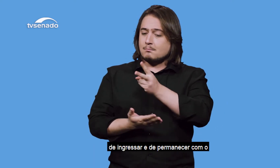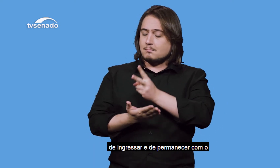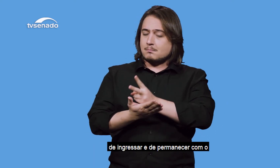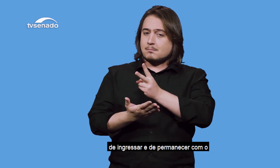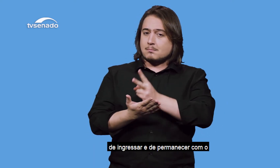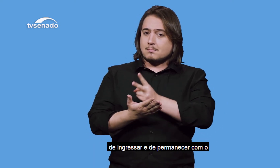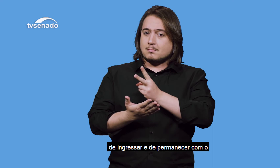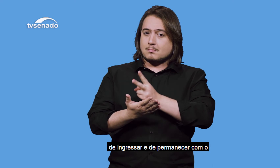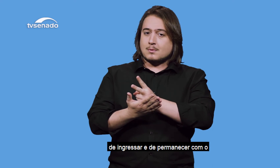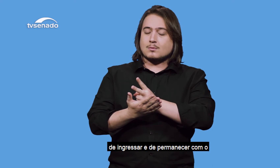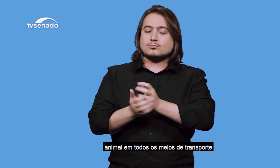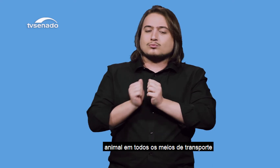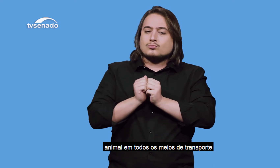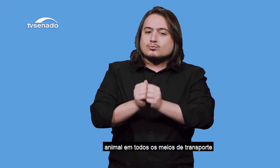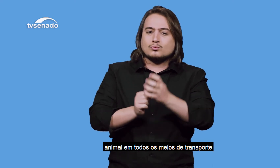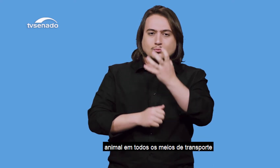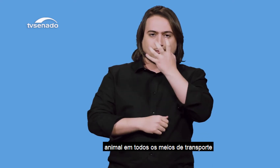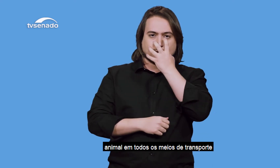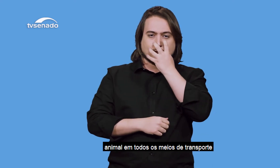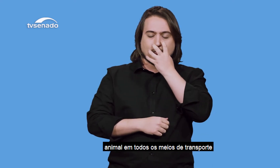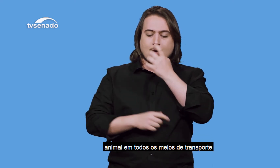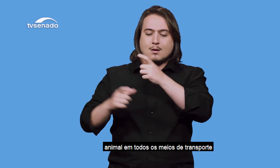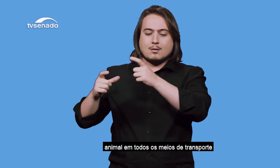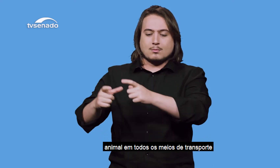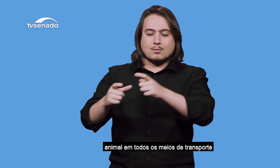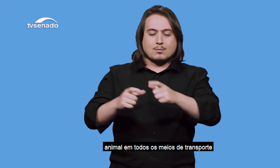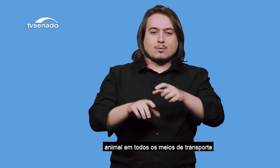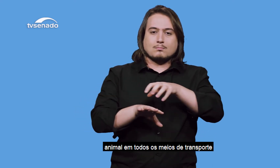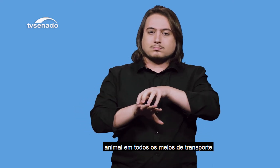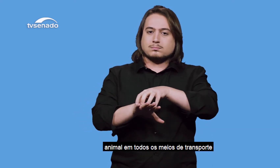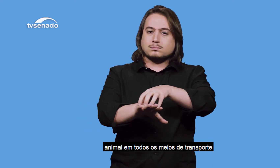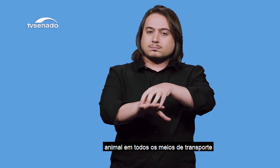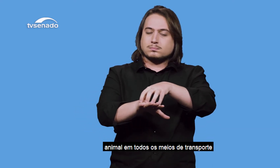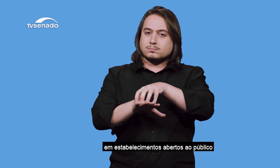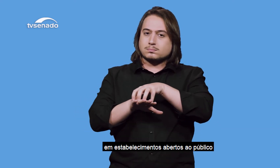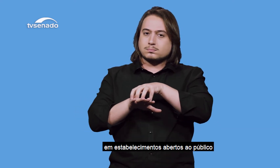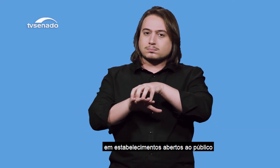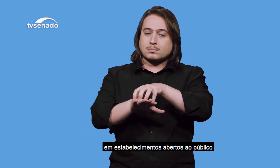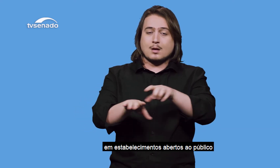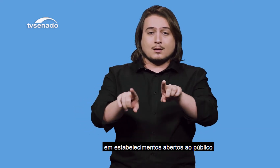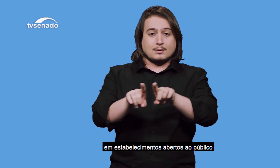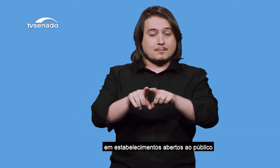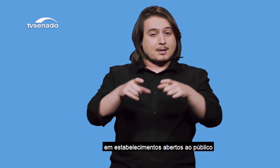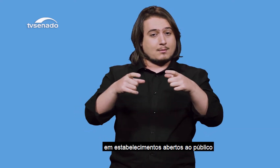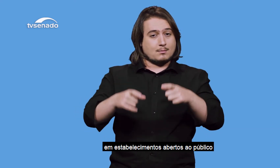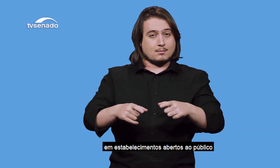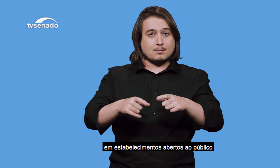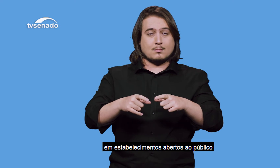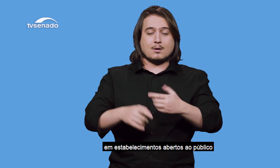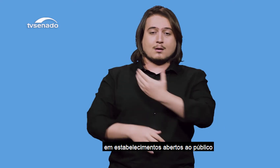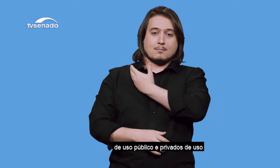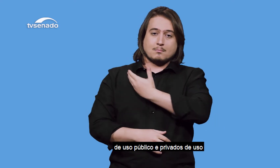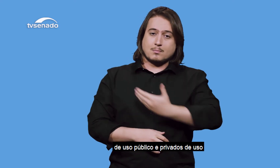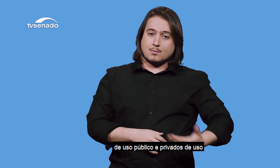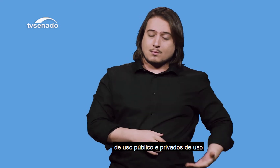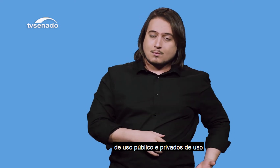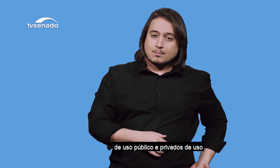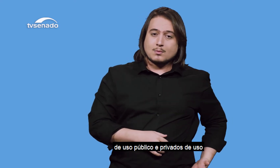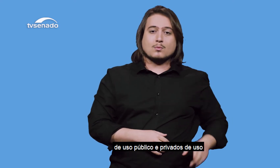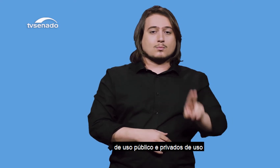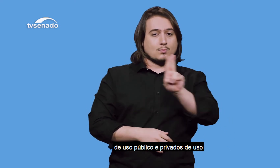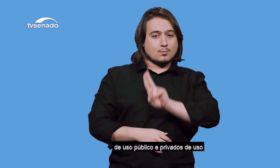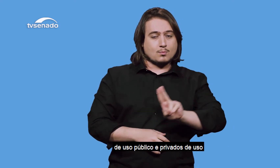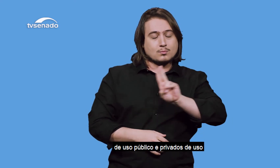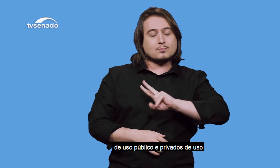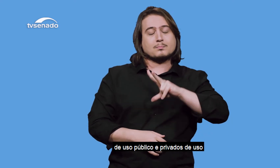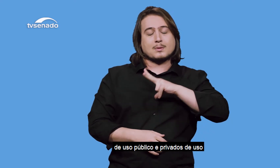permanecer com o animal em todos os meios de transporte em estabelecimentos abertos ao público de uso público